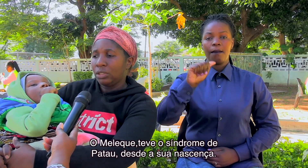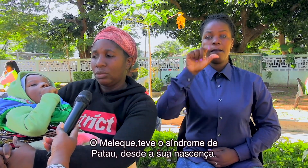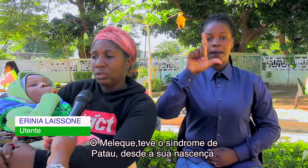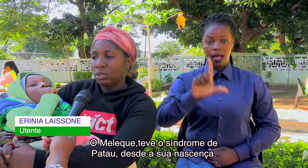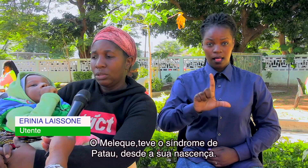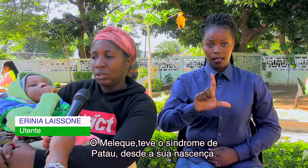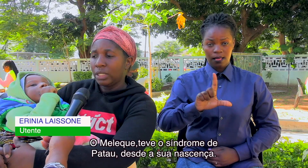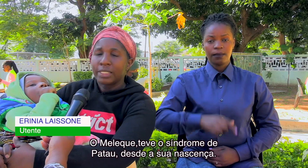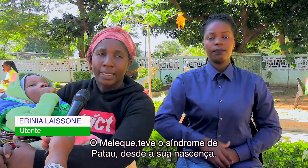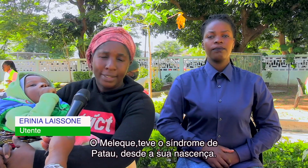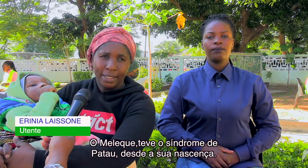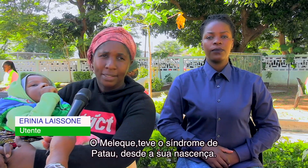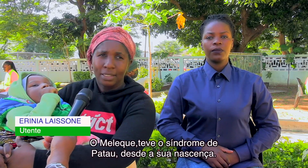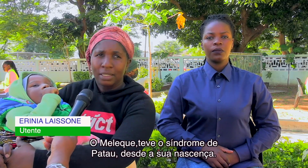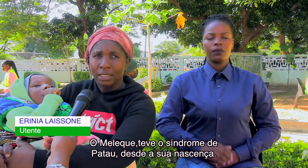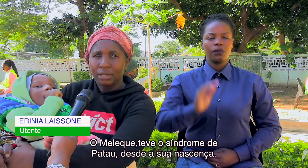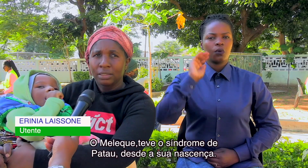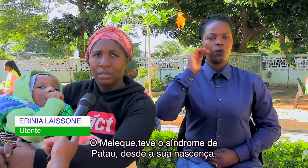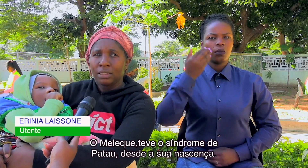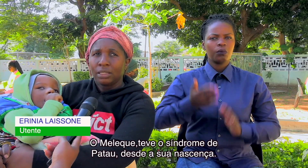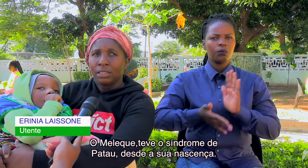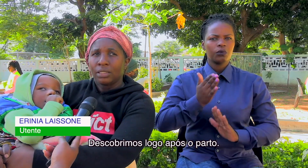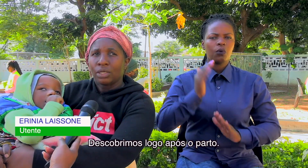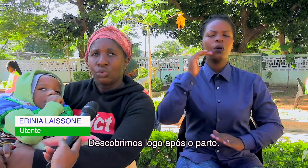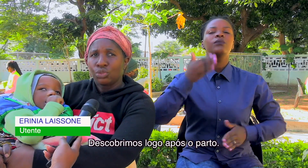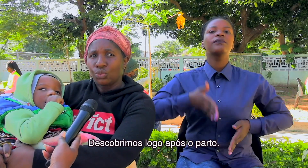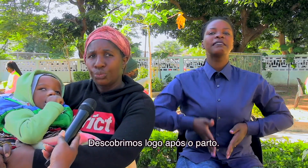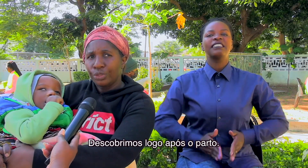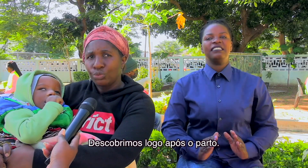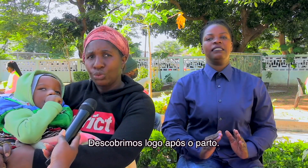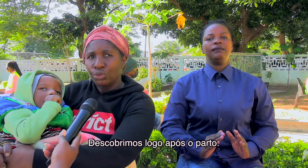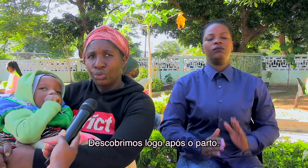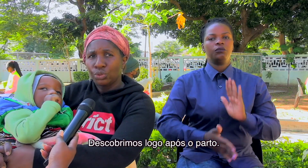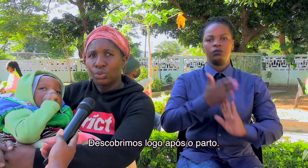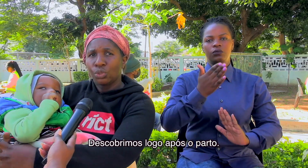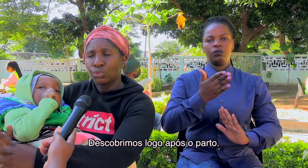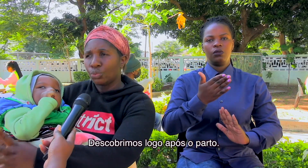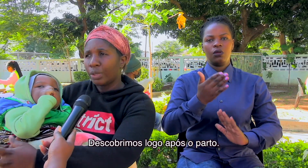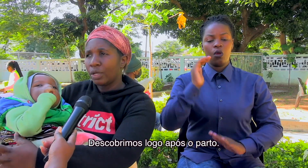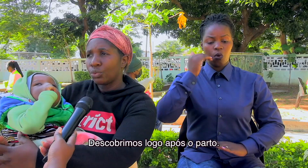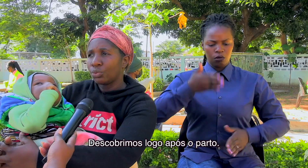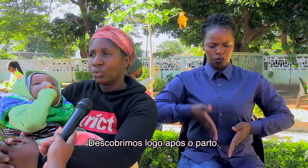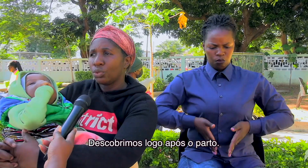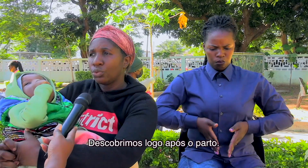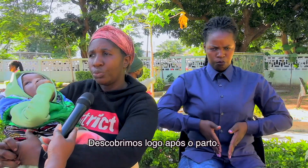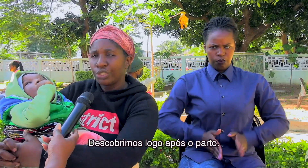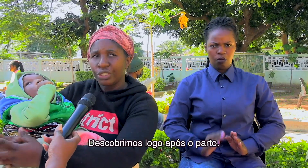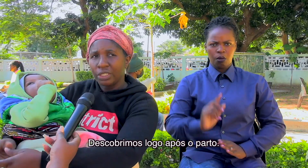e desde a nascença dele. Então descobrimos logo no parto, quando depois